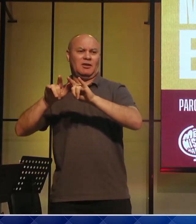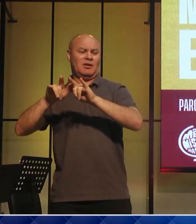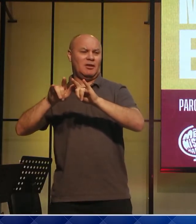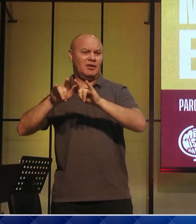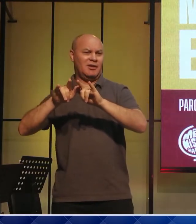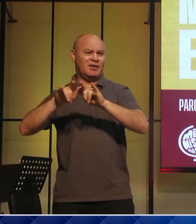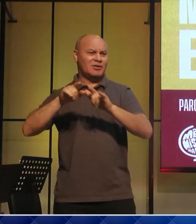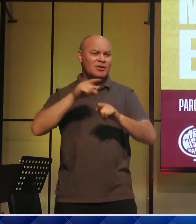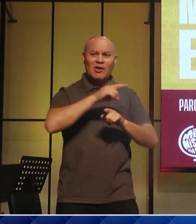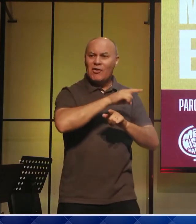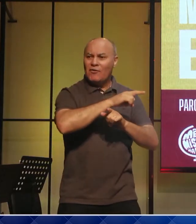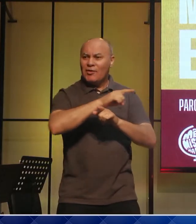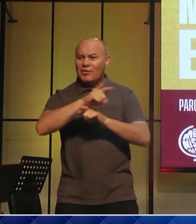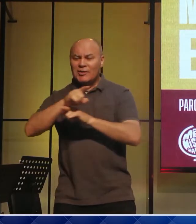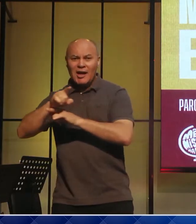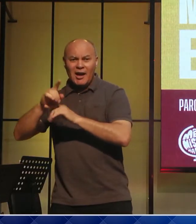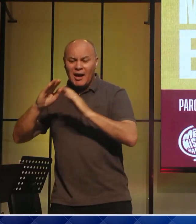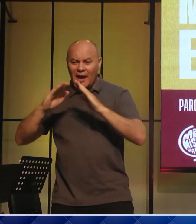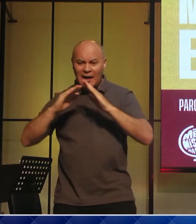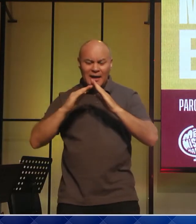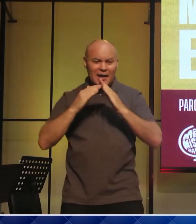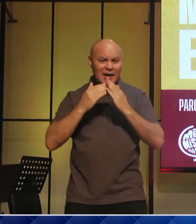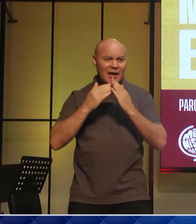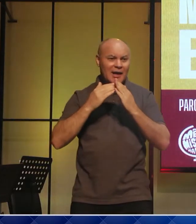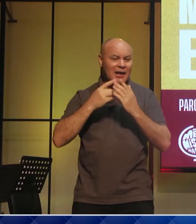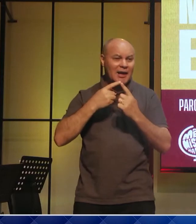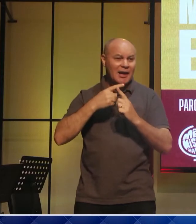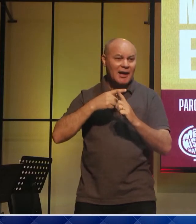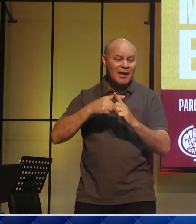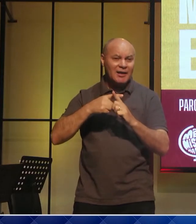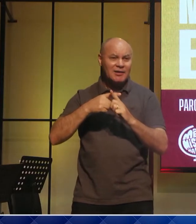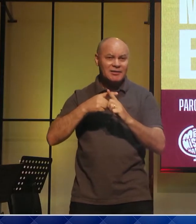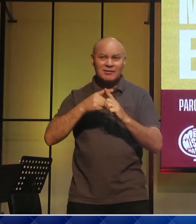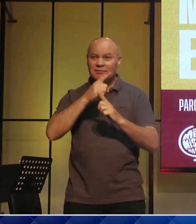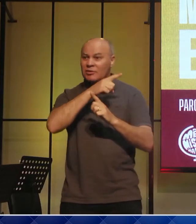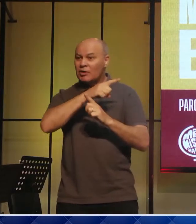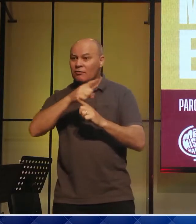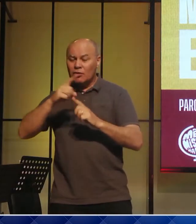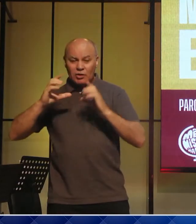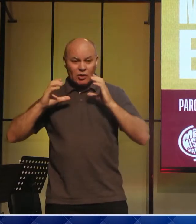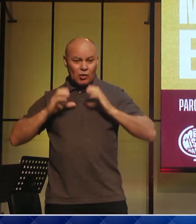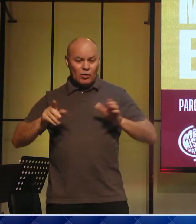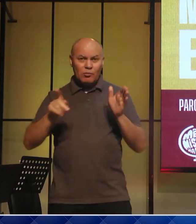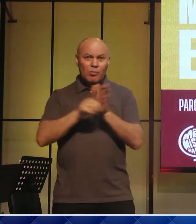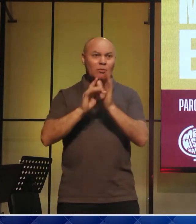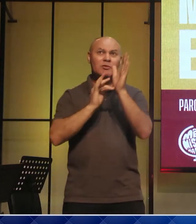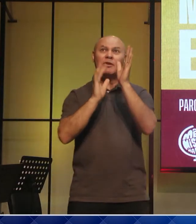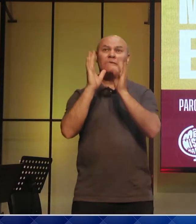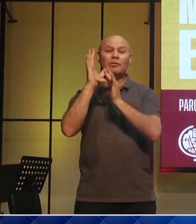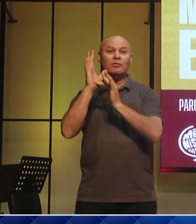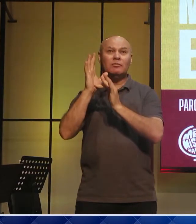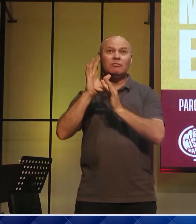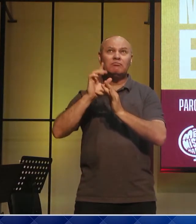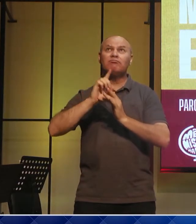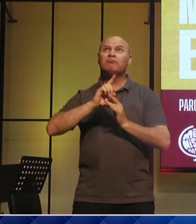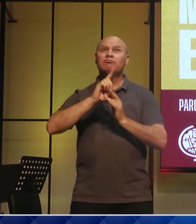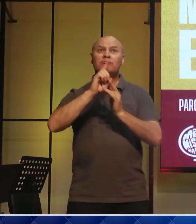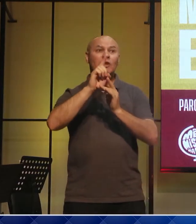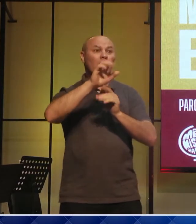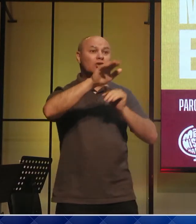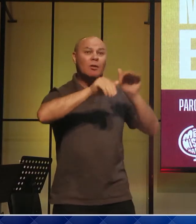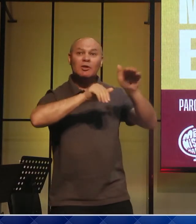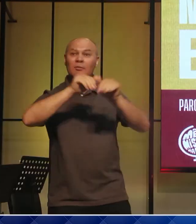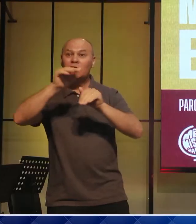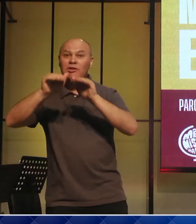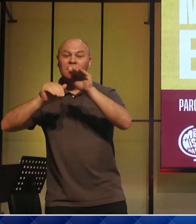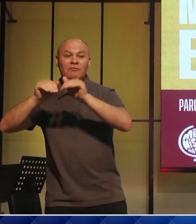tem um corpo de Cristo. E Deus nos convida a sermos um. A única maneira de a